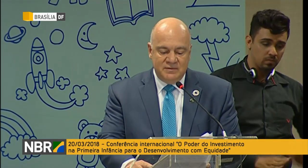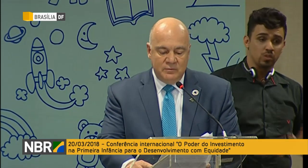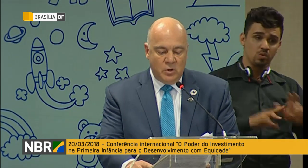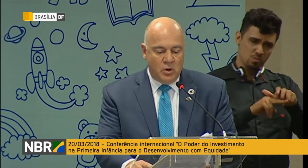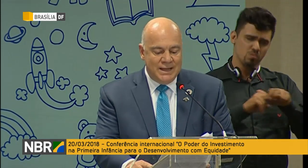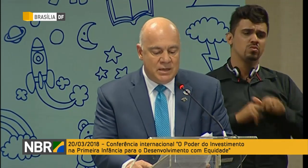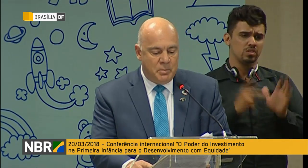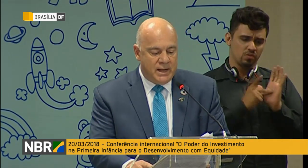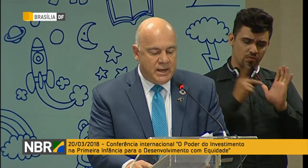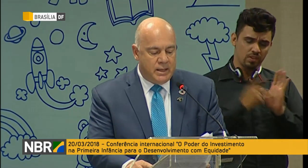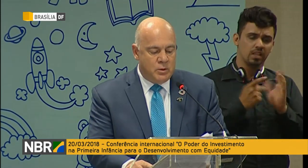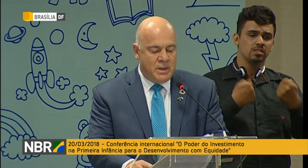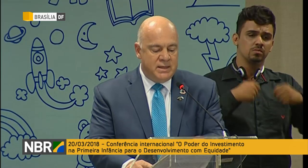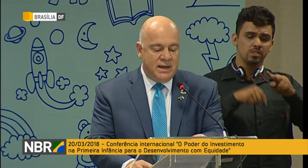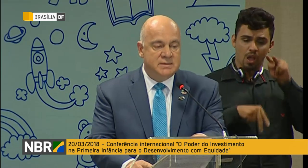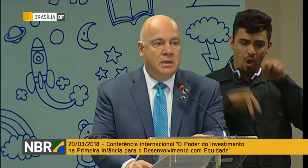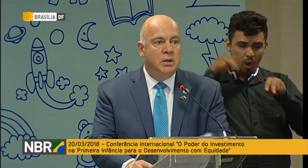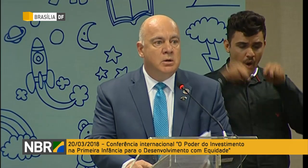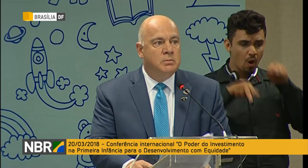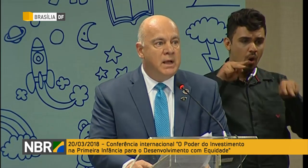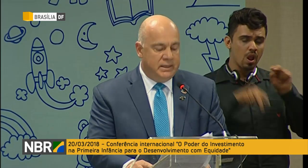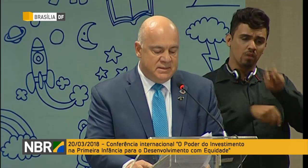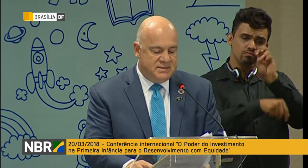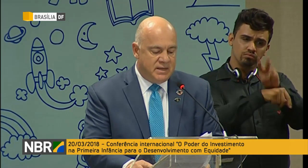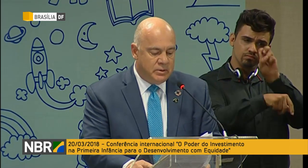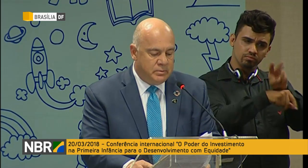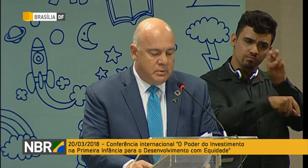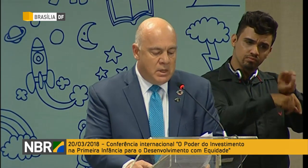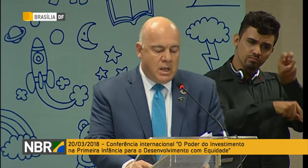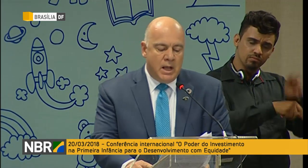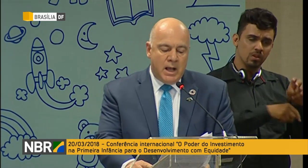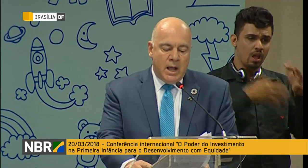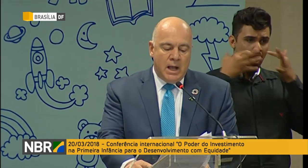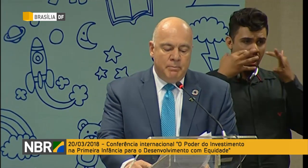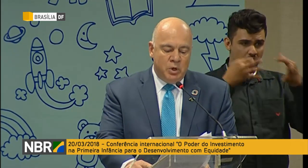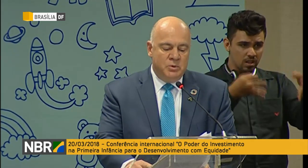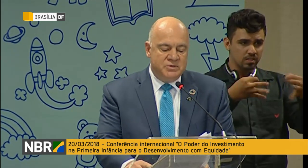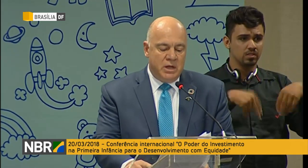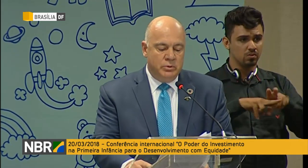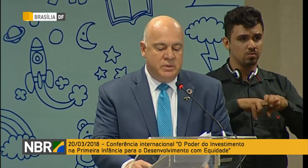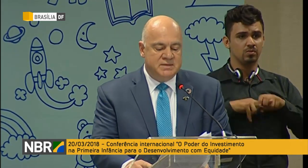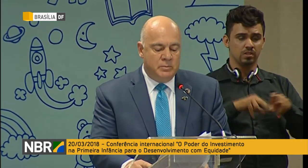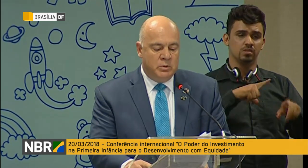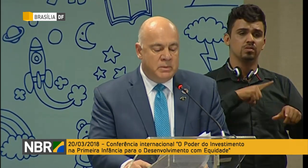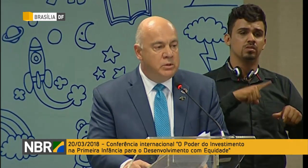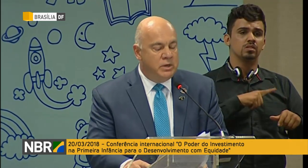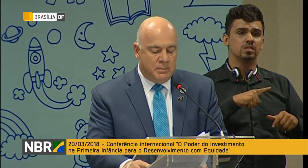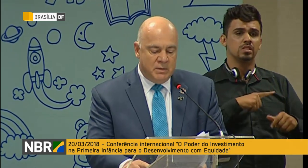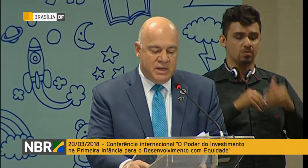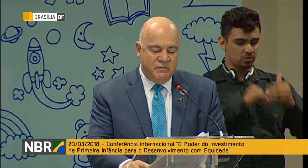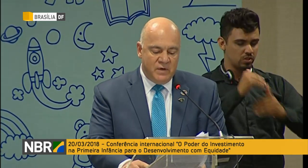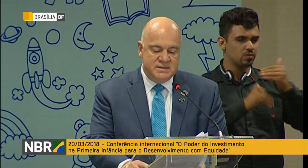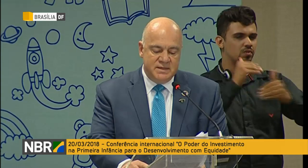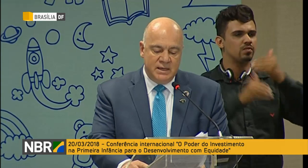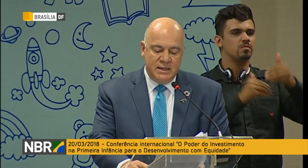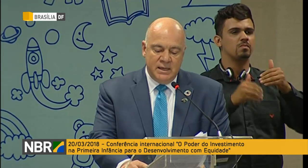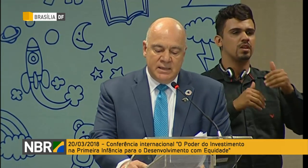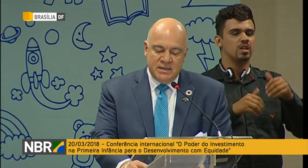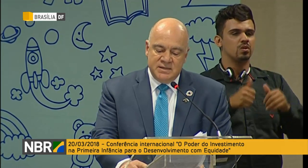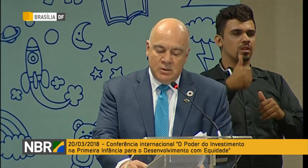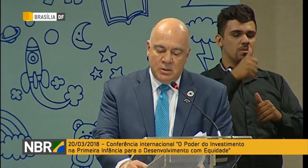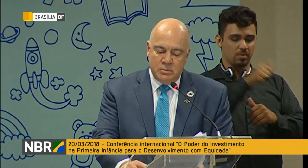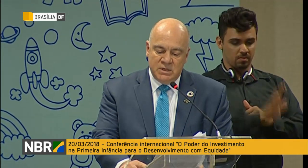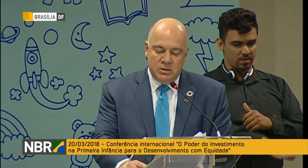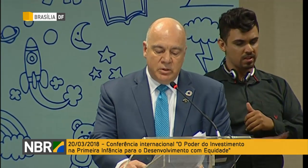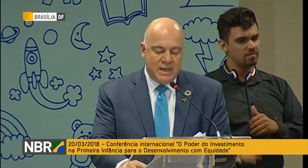é preciso olhar para cada uma delas com atenção. A promoção do desenvolvimento na primeira infância